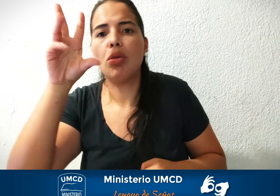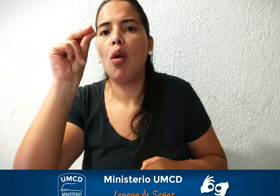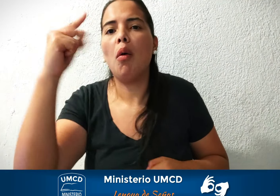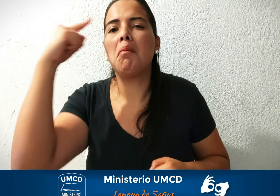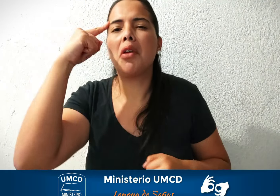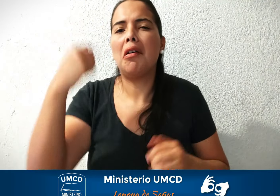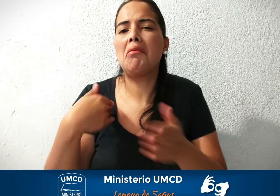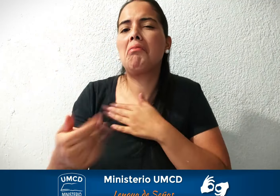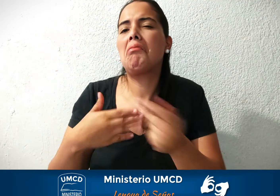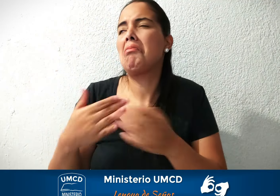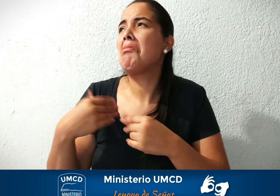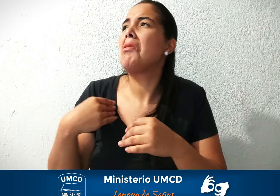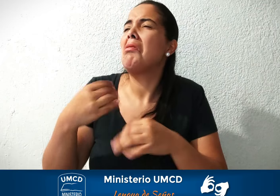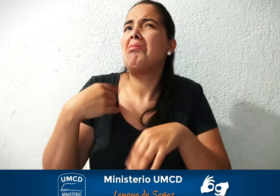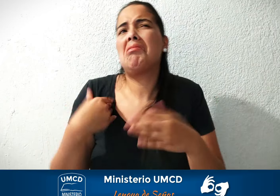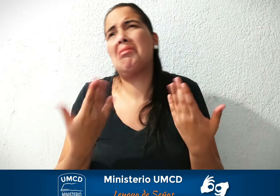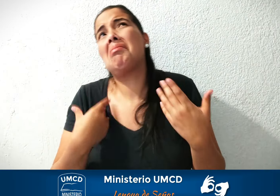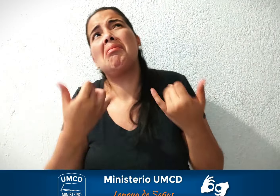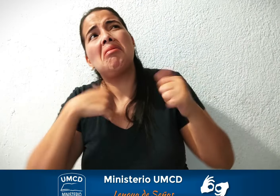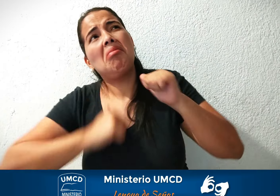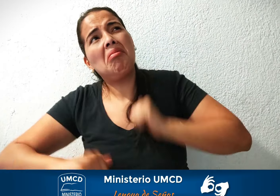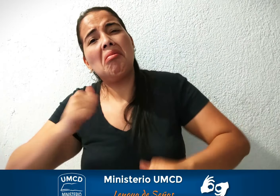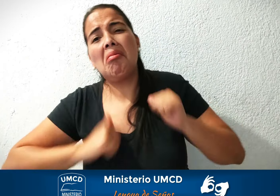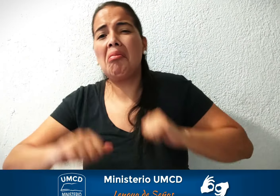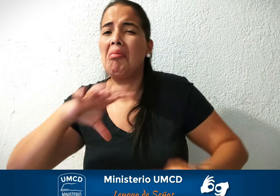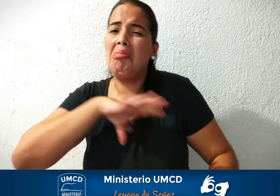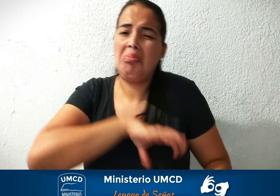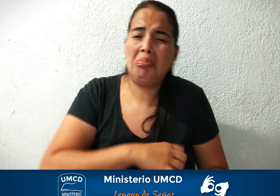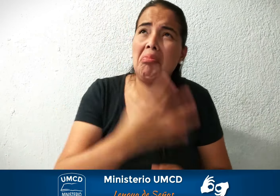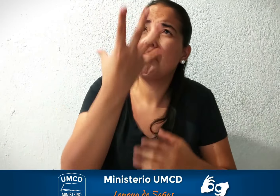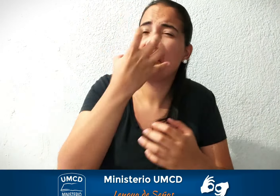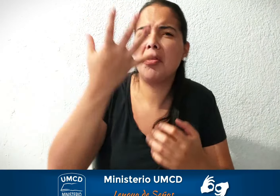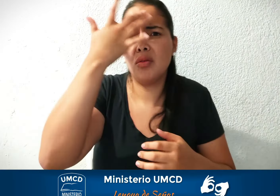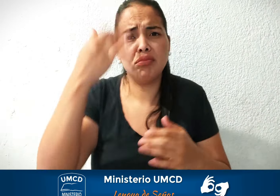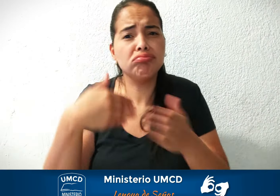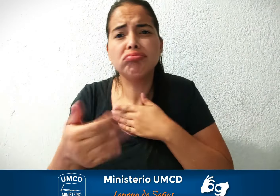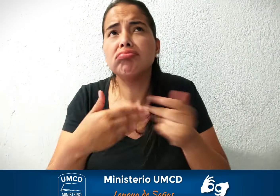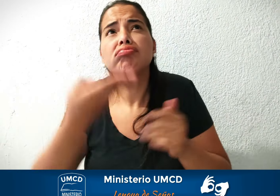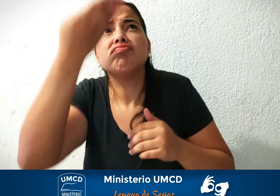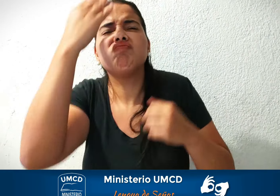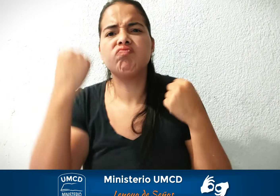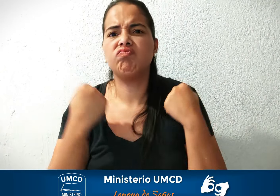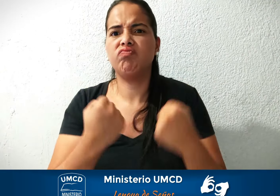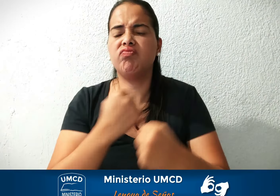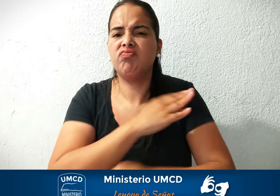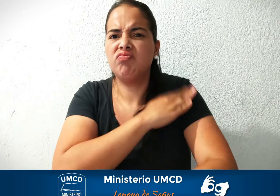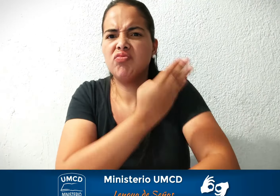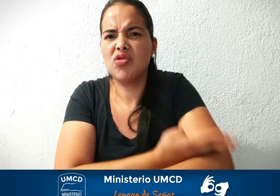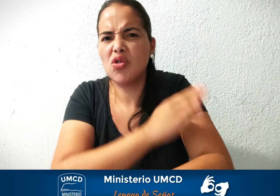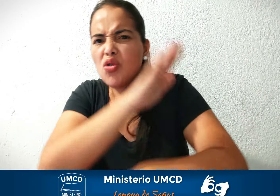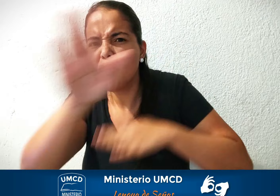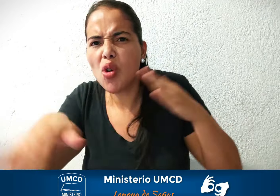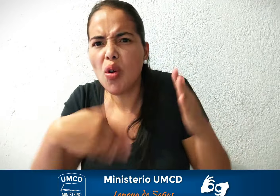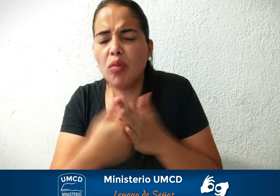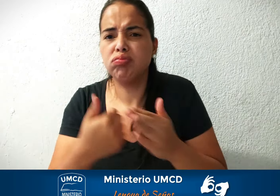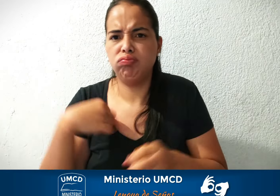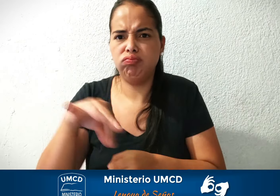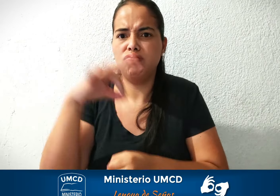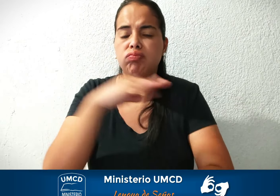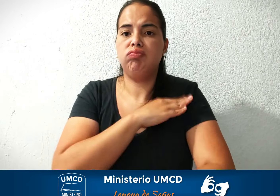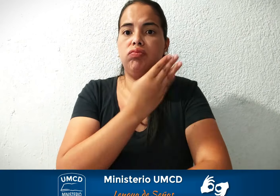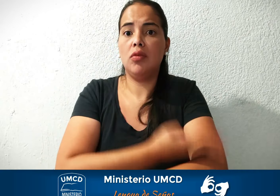Dios no estaba dispuesto a desaprovechar esa oportunidad para mostrar delante de Satanás y de todas las